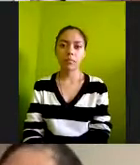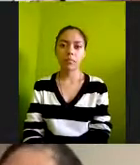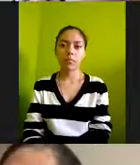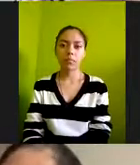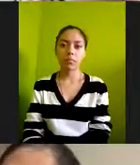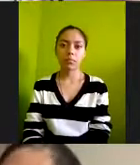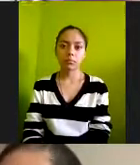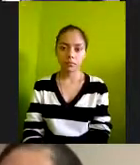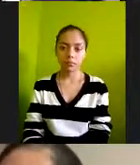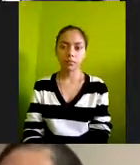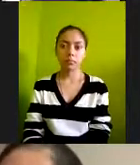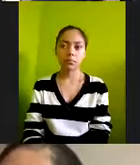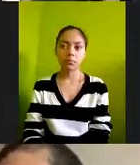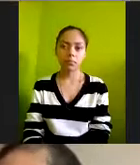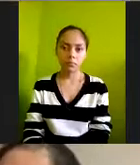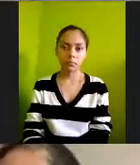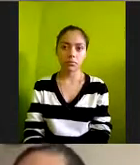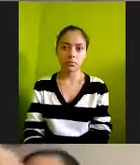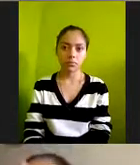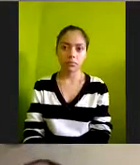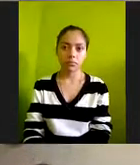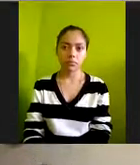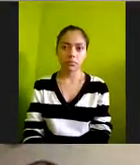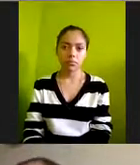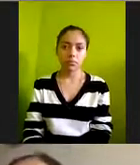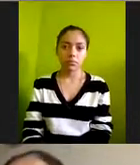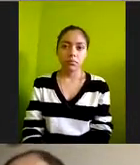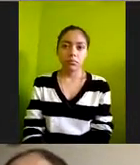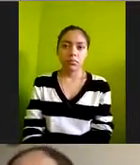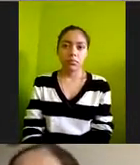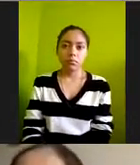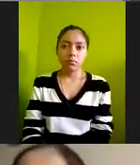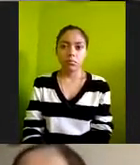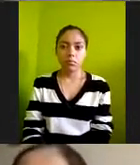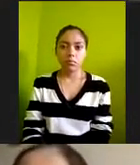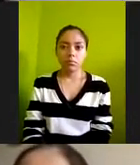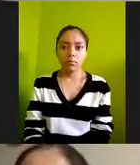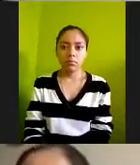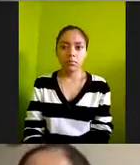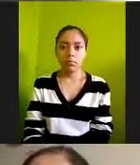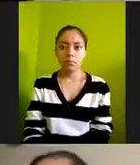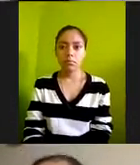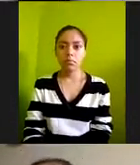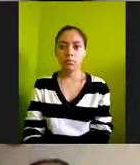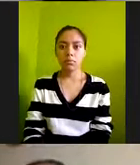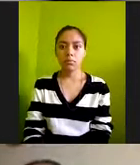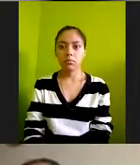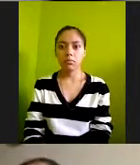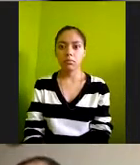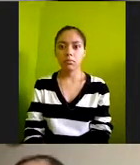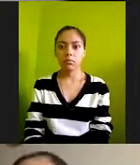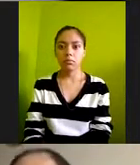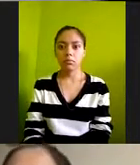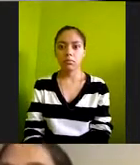parece? Porque la verdad, qué mejor que te dé una seña a una persona sorda y ya